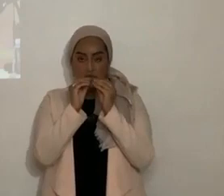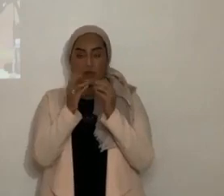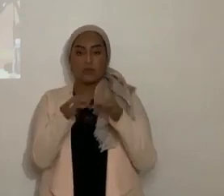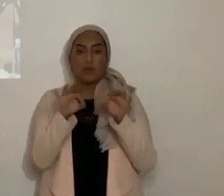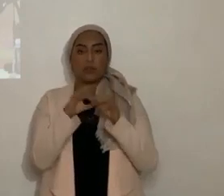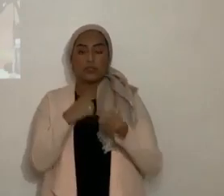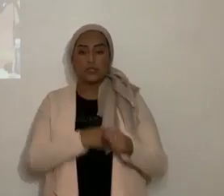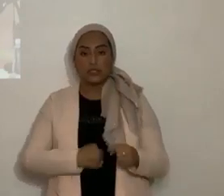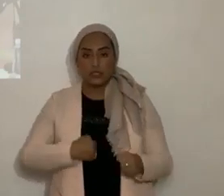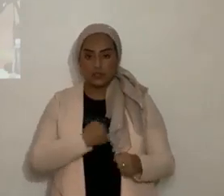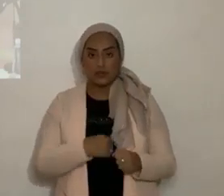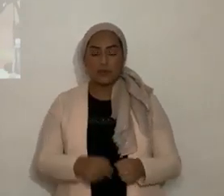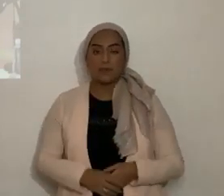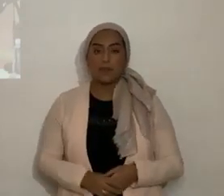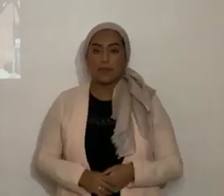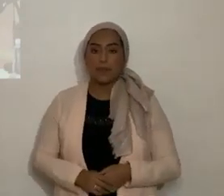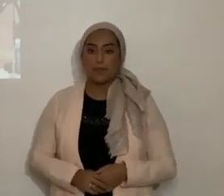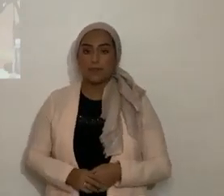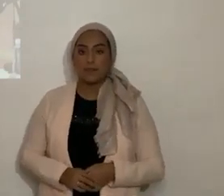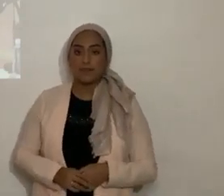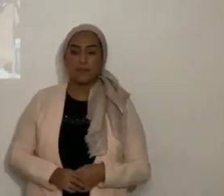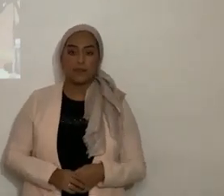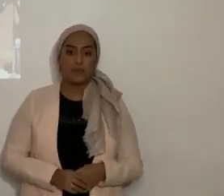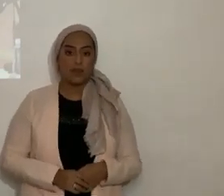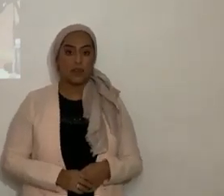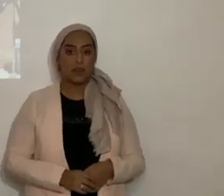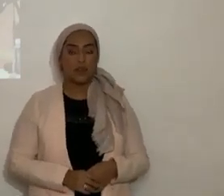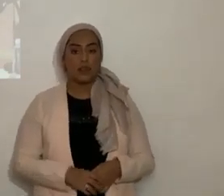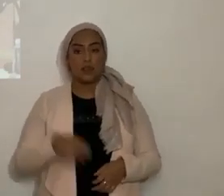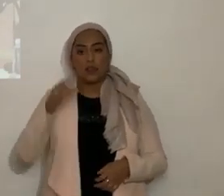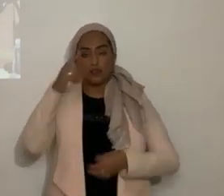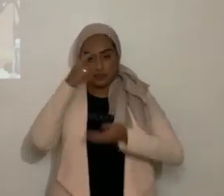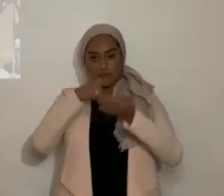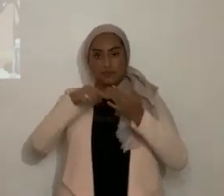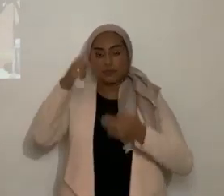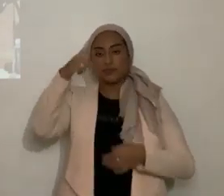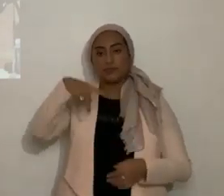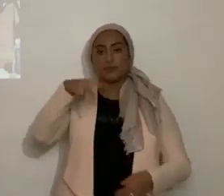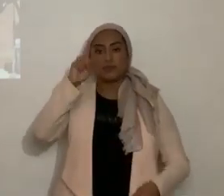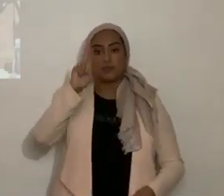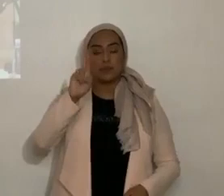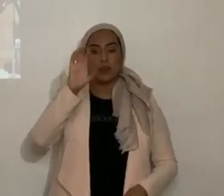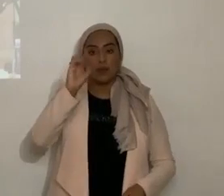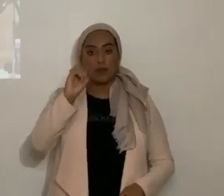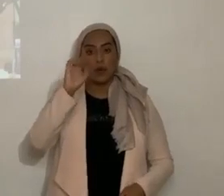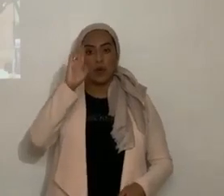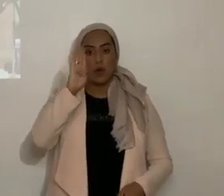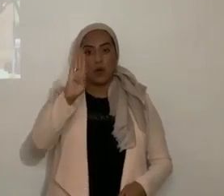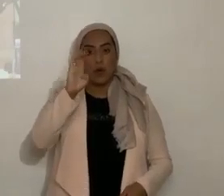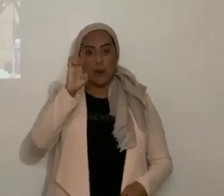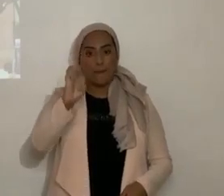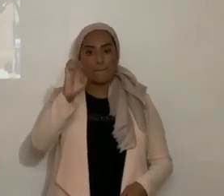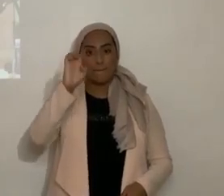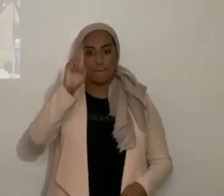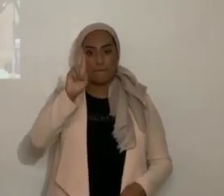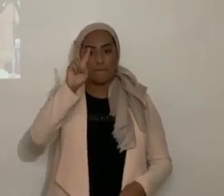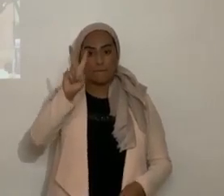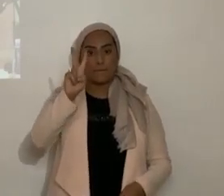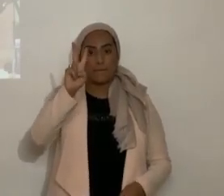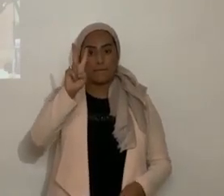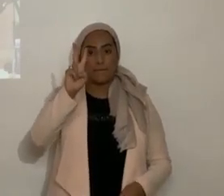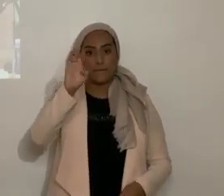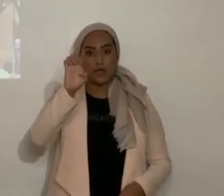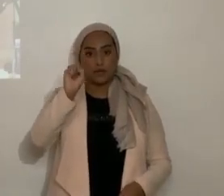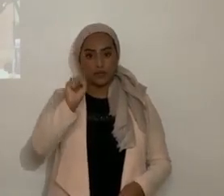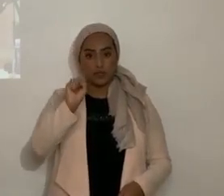haciendo teshuva. ¿Sí? Tienes que hacer teshuva. Proverbios, vamos al libro de Proverbios. Esta cita la vimos hace poco, el libro de